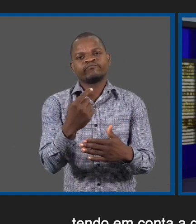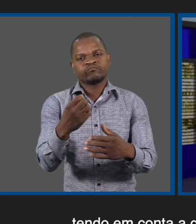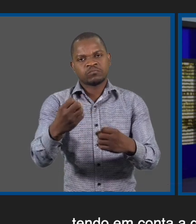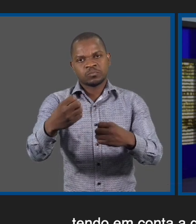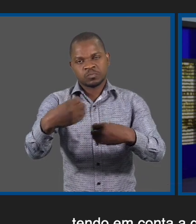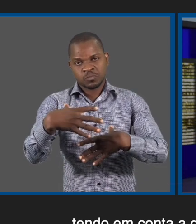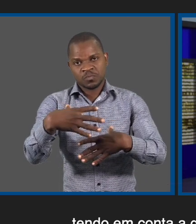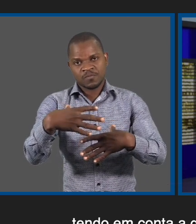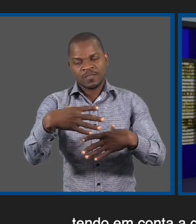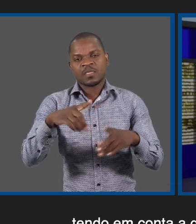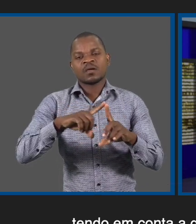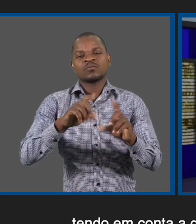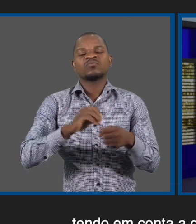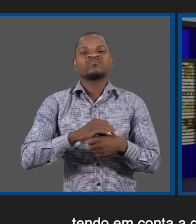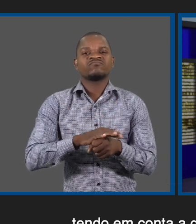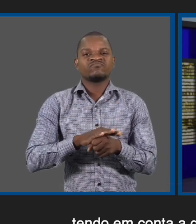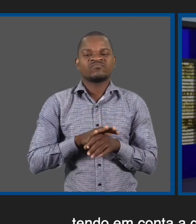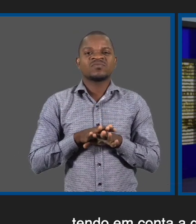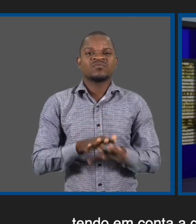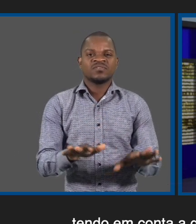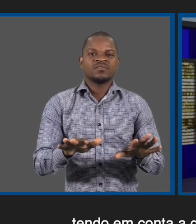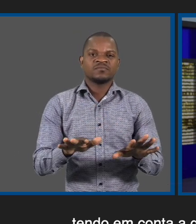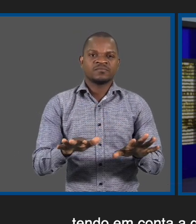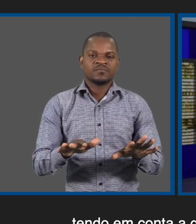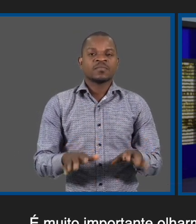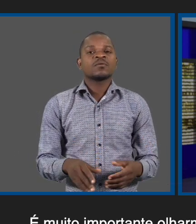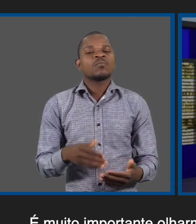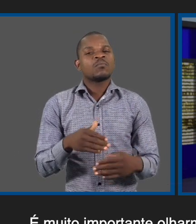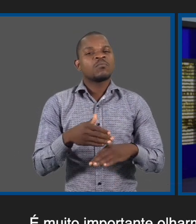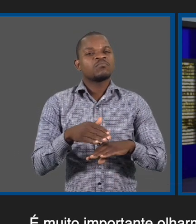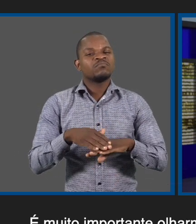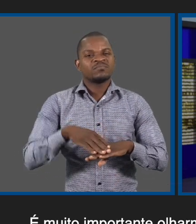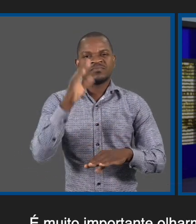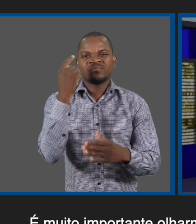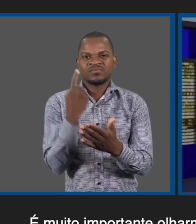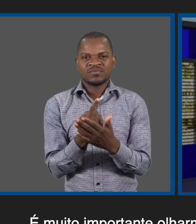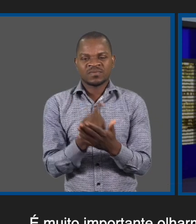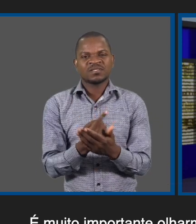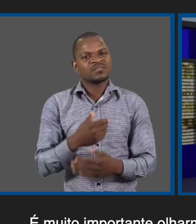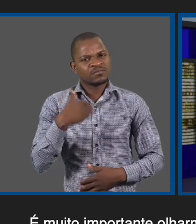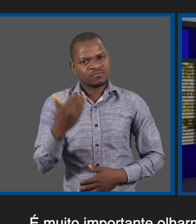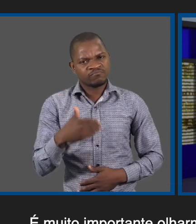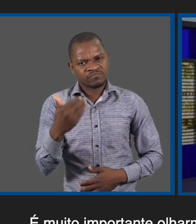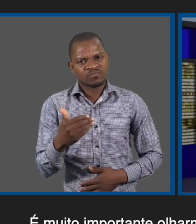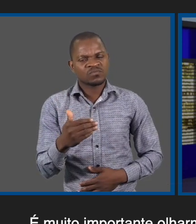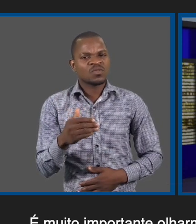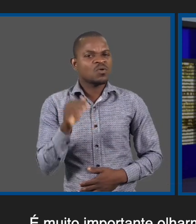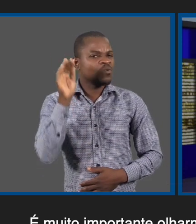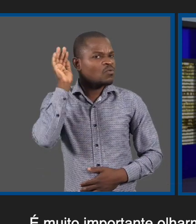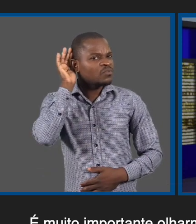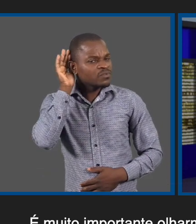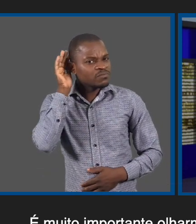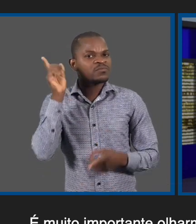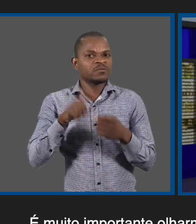serem expostos ao risco de contágio com a Covid. É muito importante olharmos